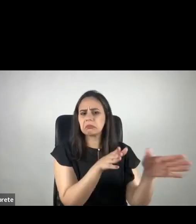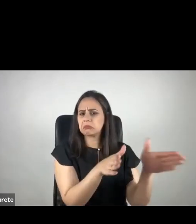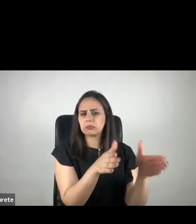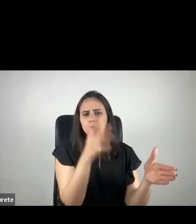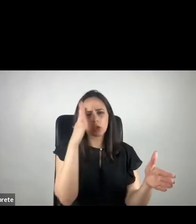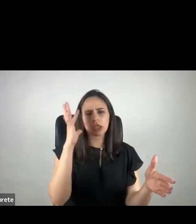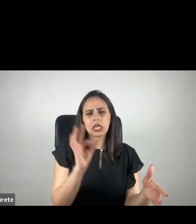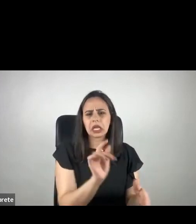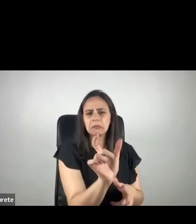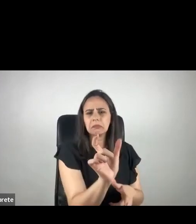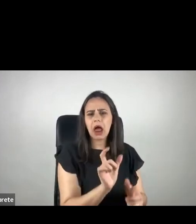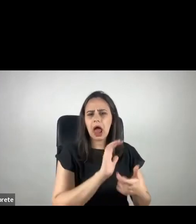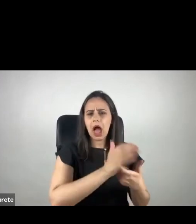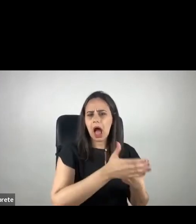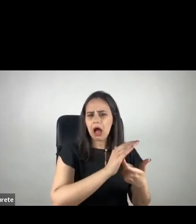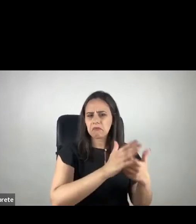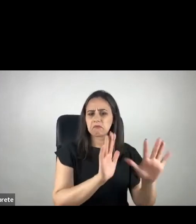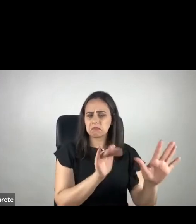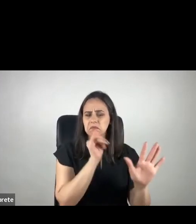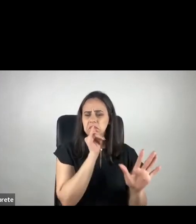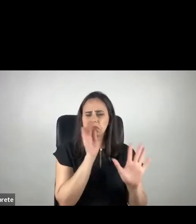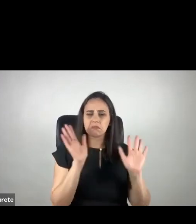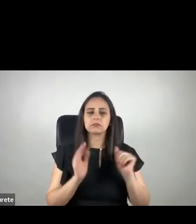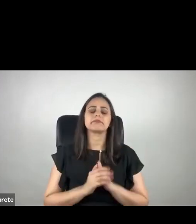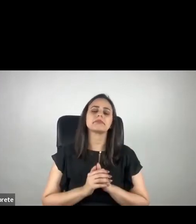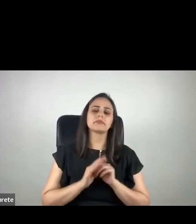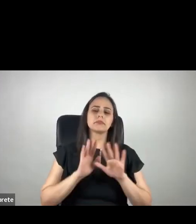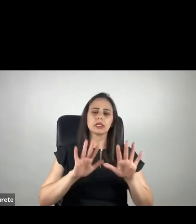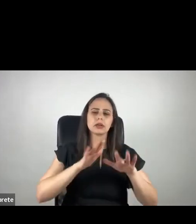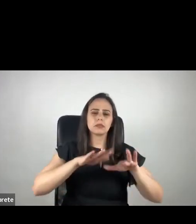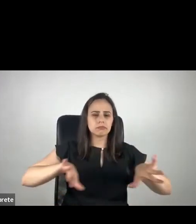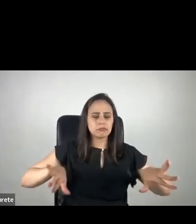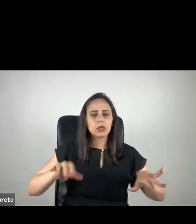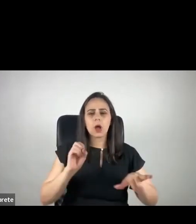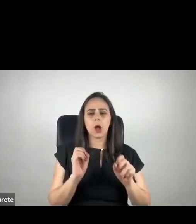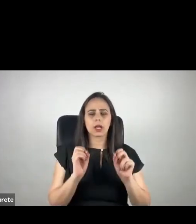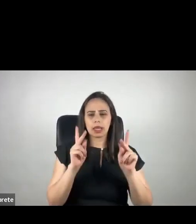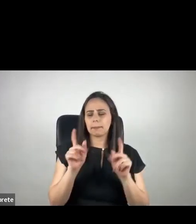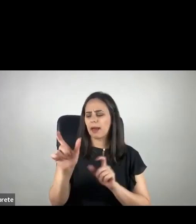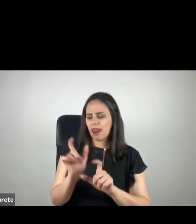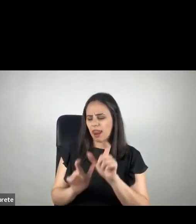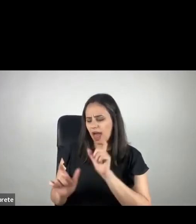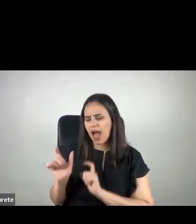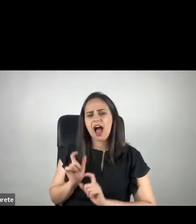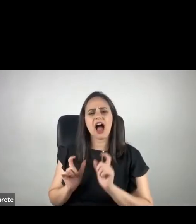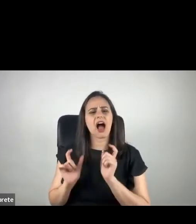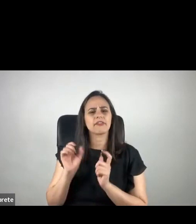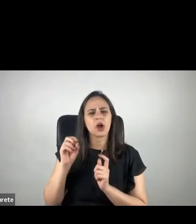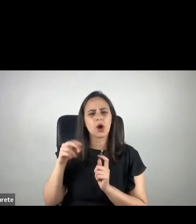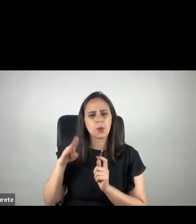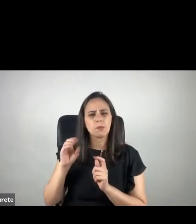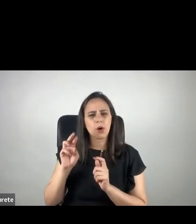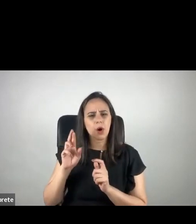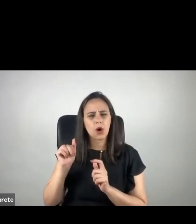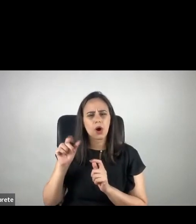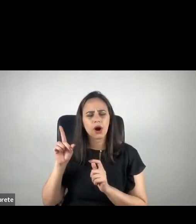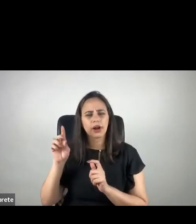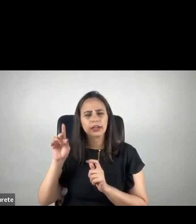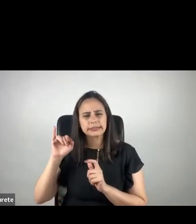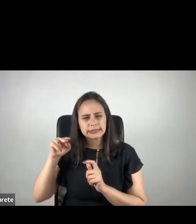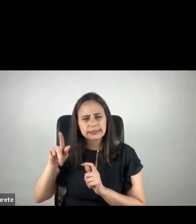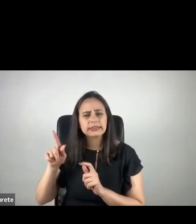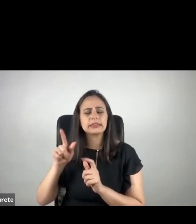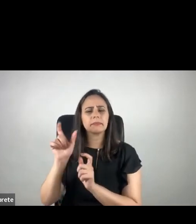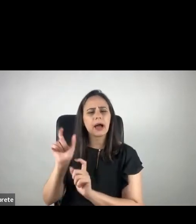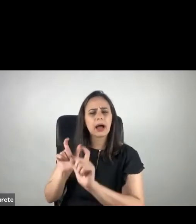como se tem algum termo, você está falando Business Model Canvas, onboarding, por exemplo, eu não sei nem como a Jade vai traduzir isso,